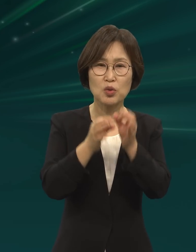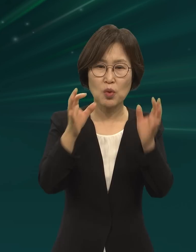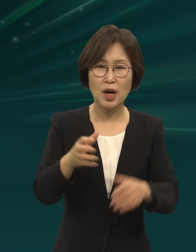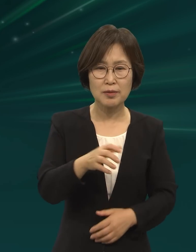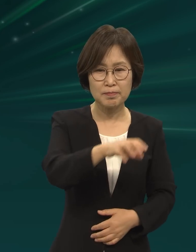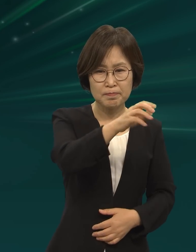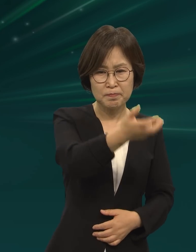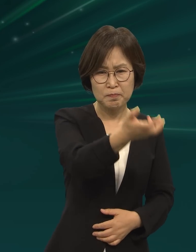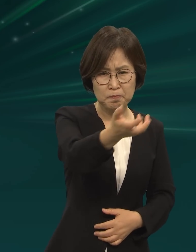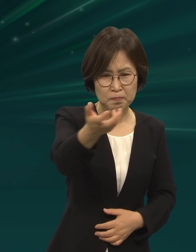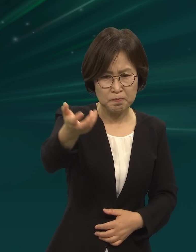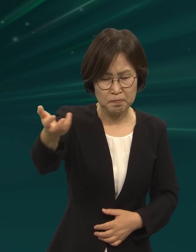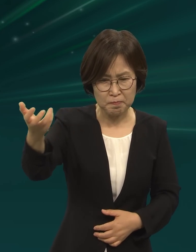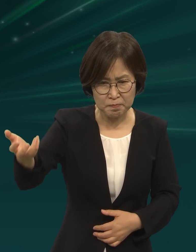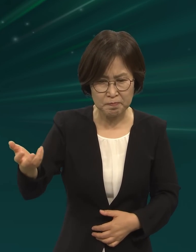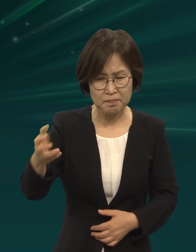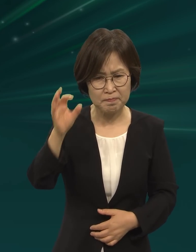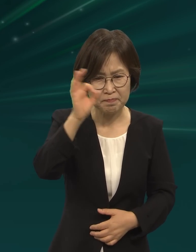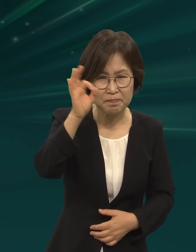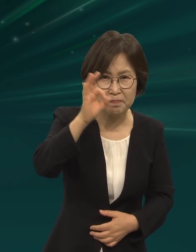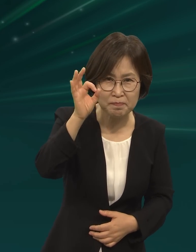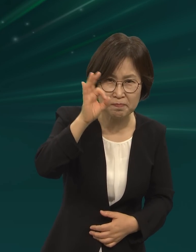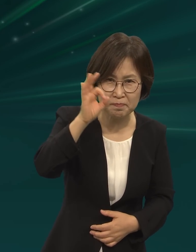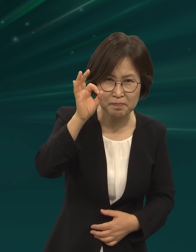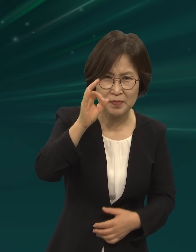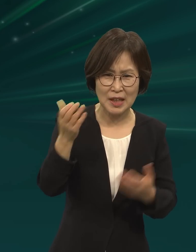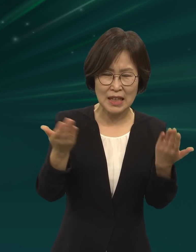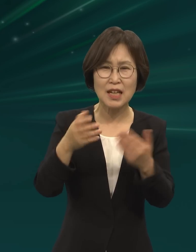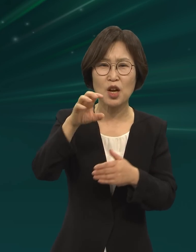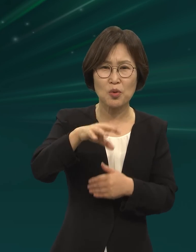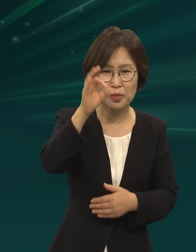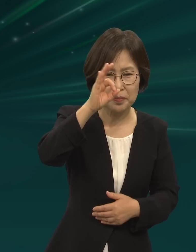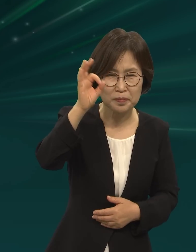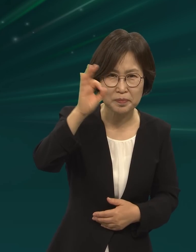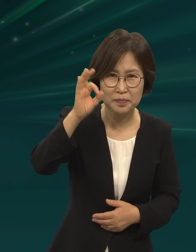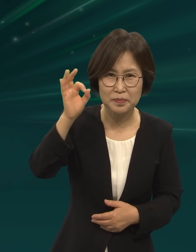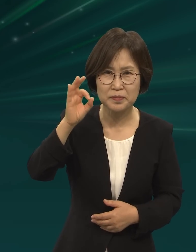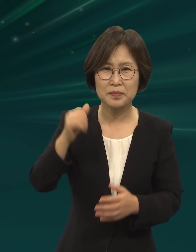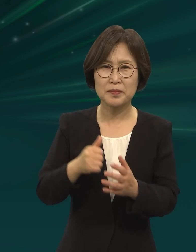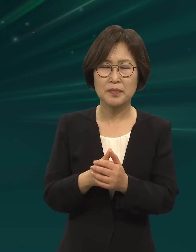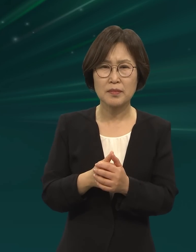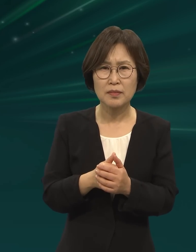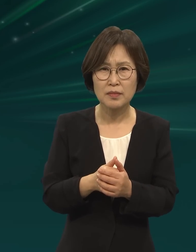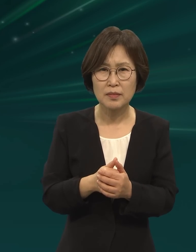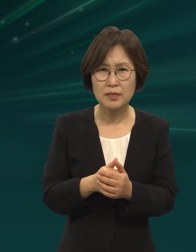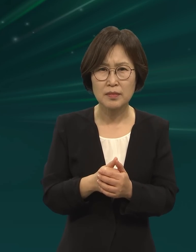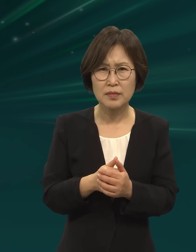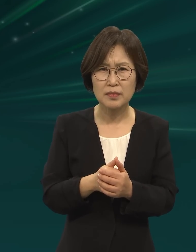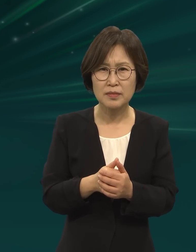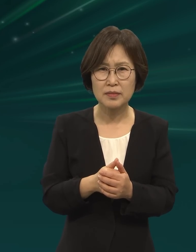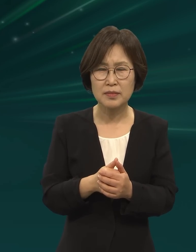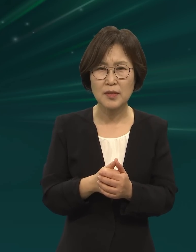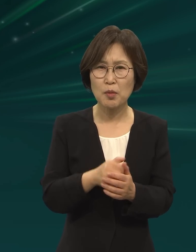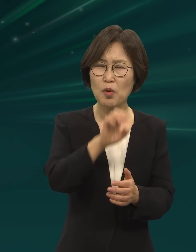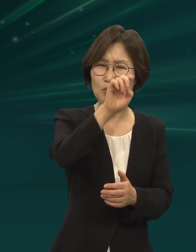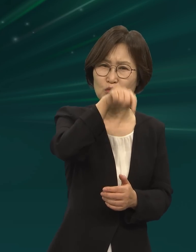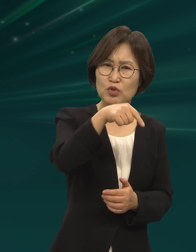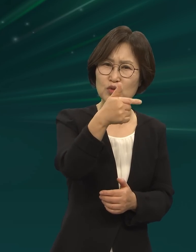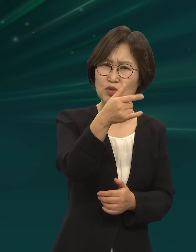어디에서 사역해야 되는지 그 곳을 사역을 잡고 있었습니다. 델리에 가고 구르가온 가고 부네에 가고 그